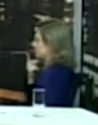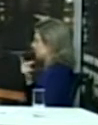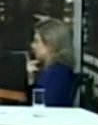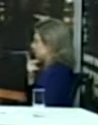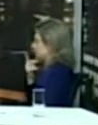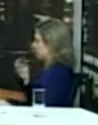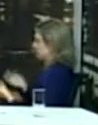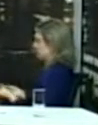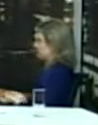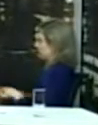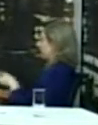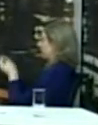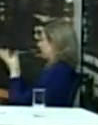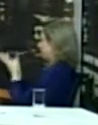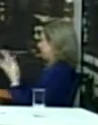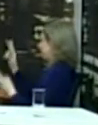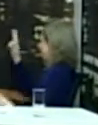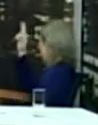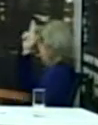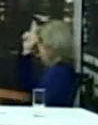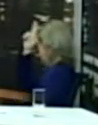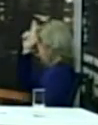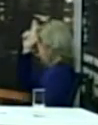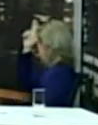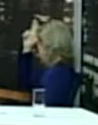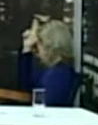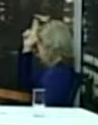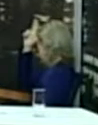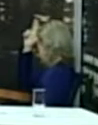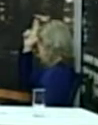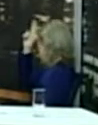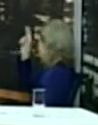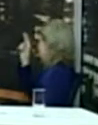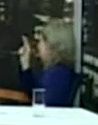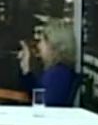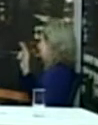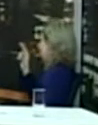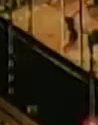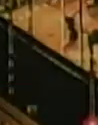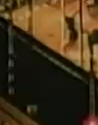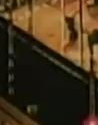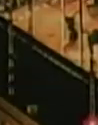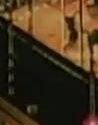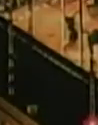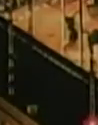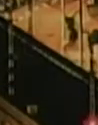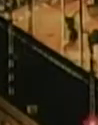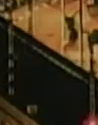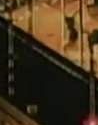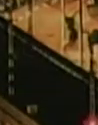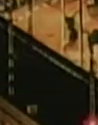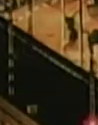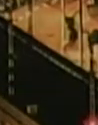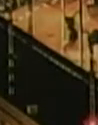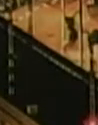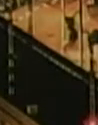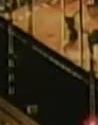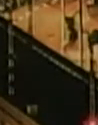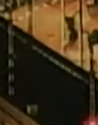anteriormente. Temos a meta, o objetivo de levar acessibilidade para Hamburger Berg esse ano. Bem. Com tradução em Libras durante